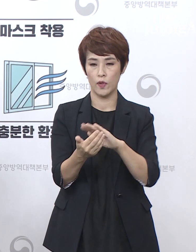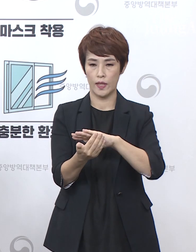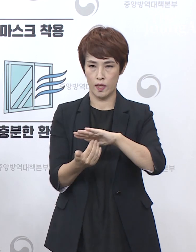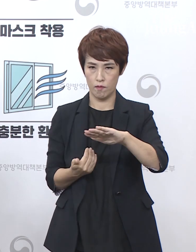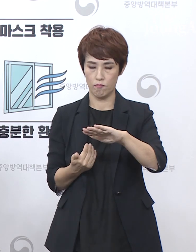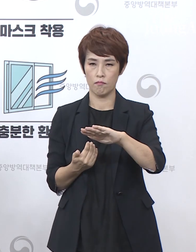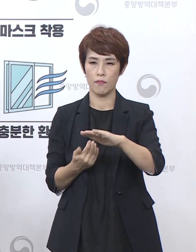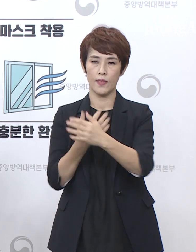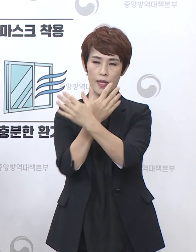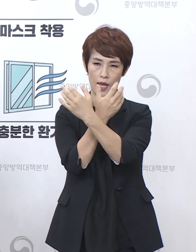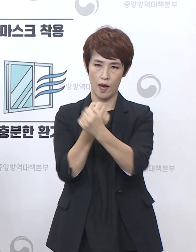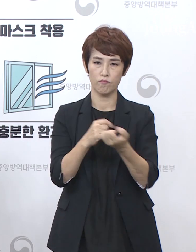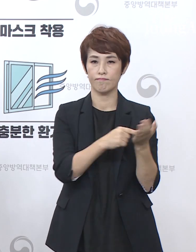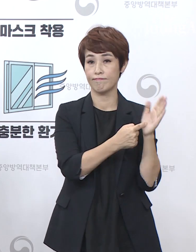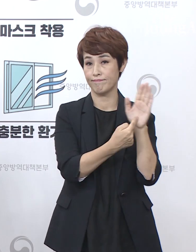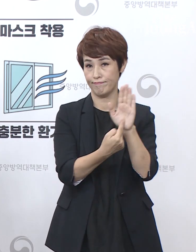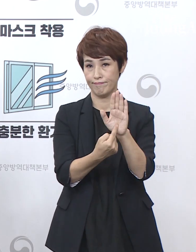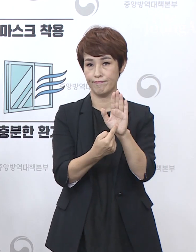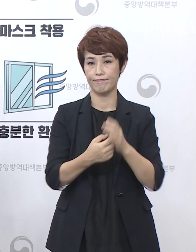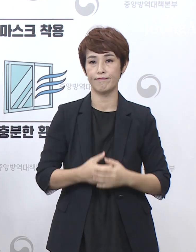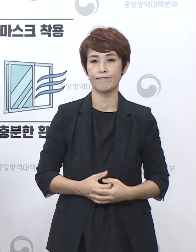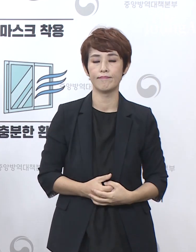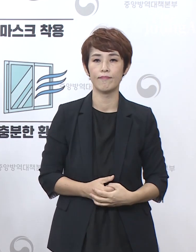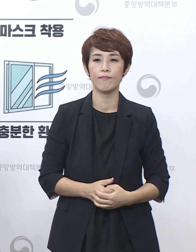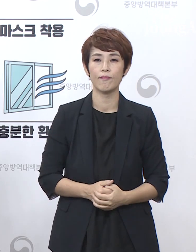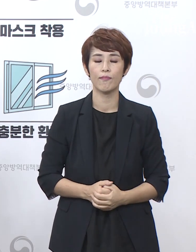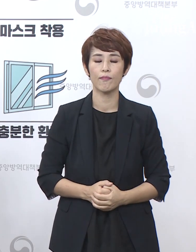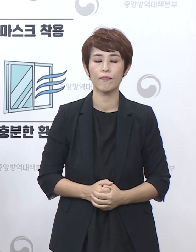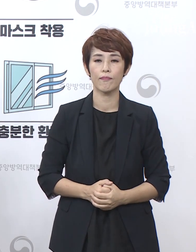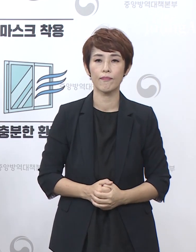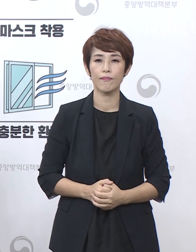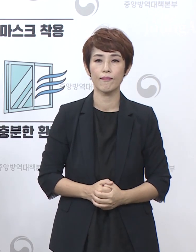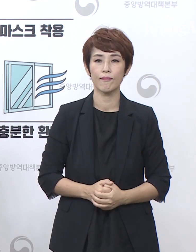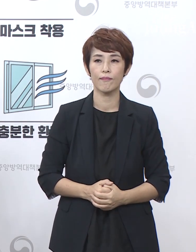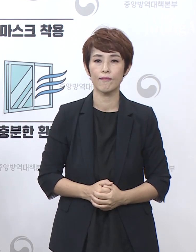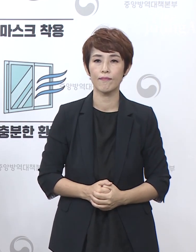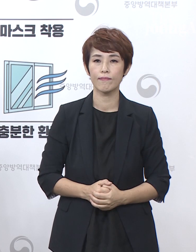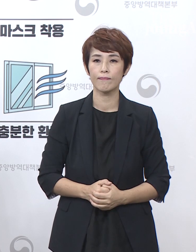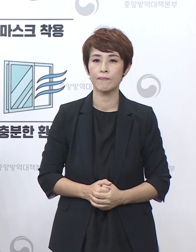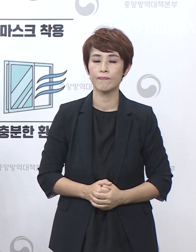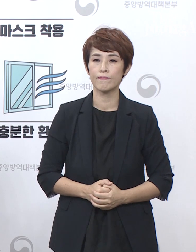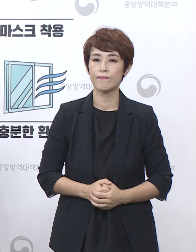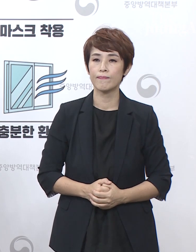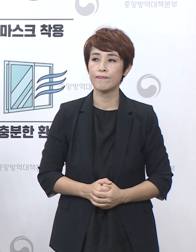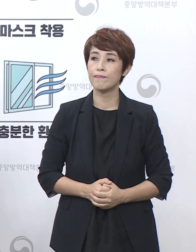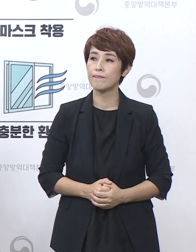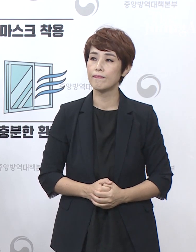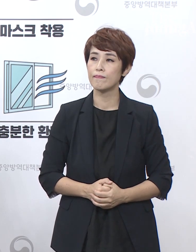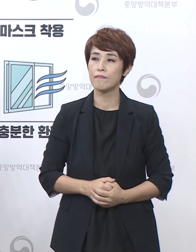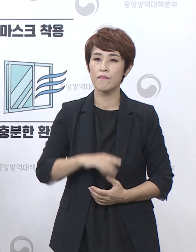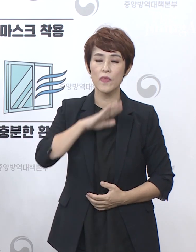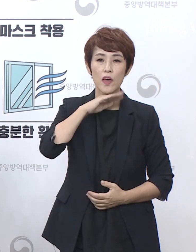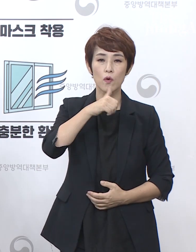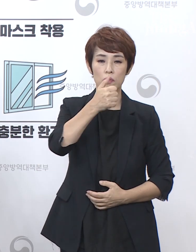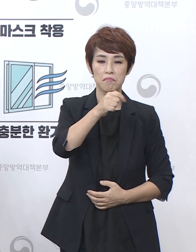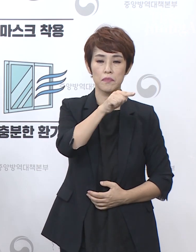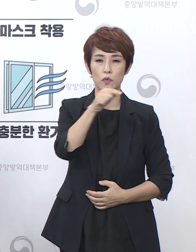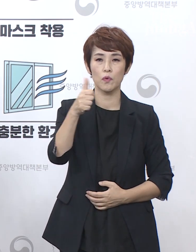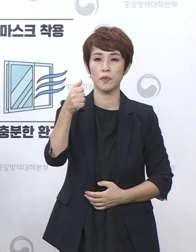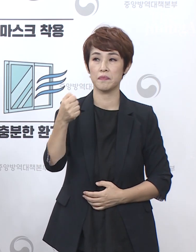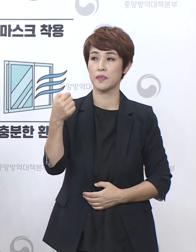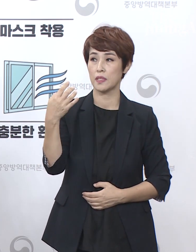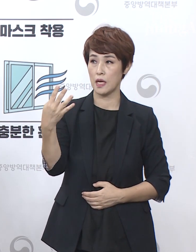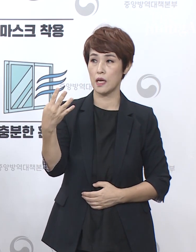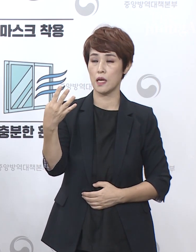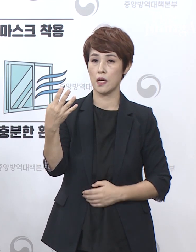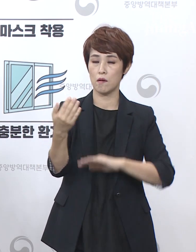예약을 안내 드리게 됐다는 점을 설명을 드리겠습니다. 네, 다음 질문입니다. 50에서 54세 예약